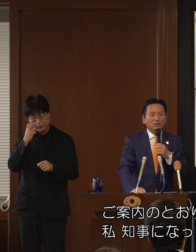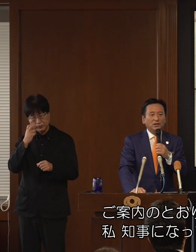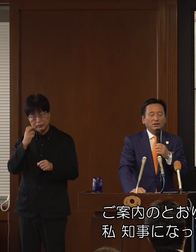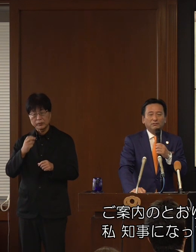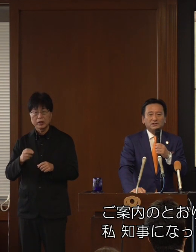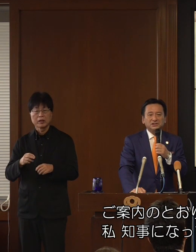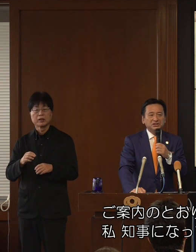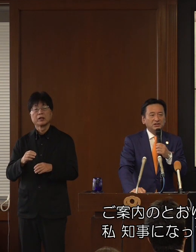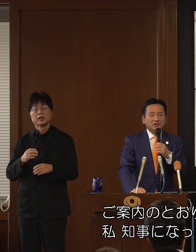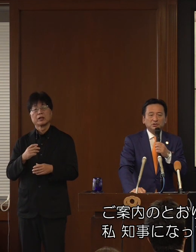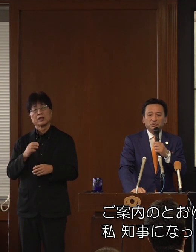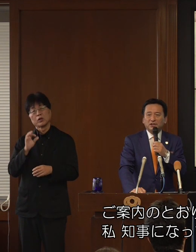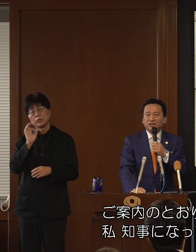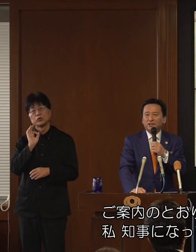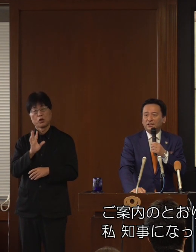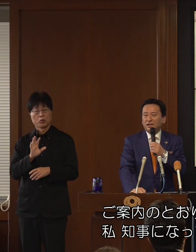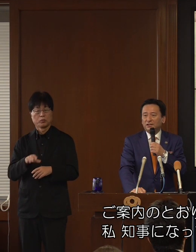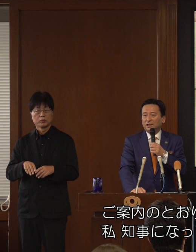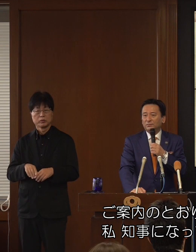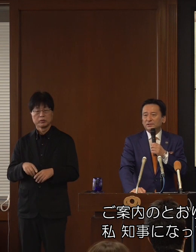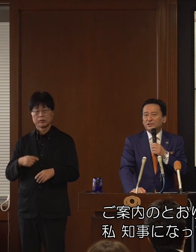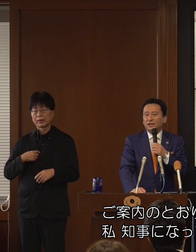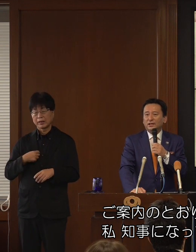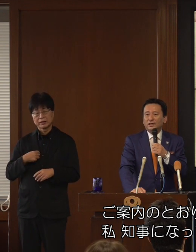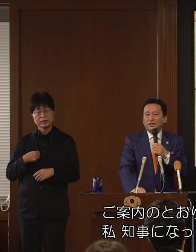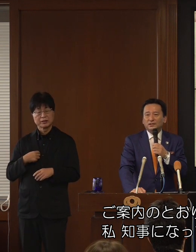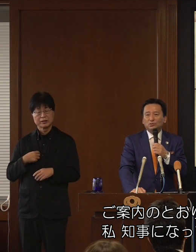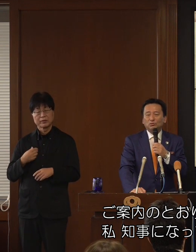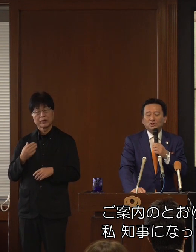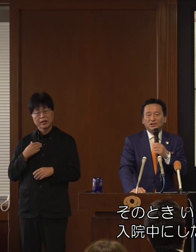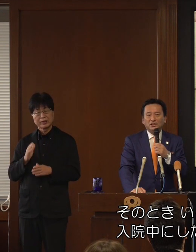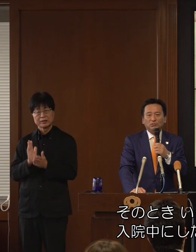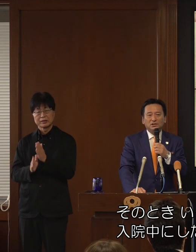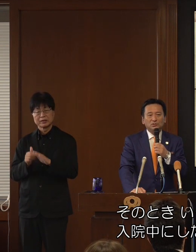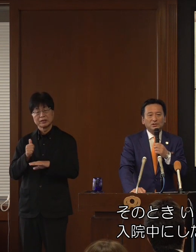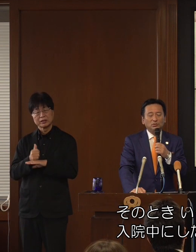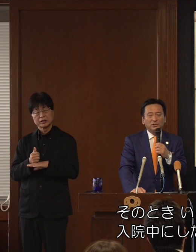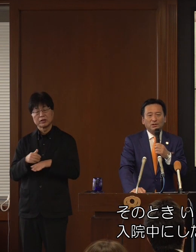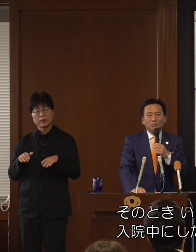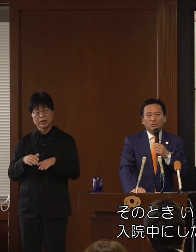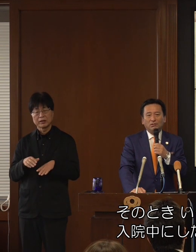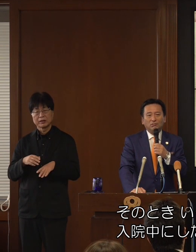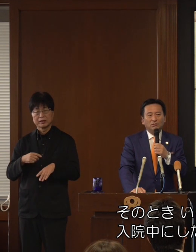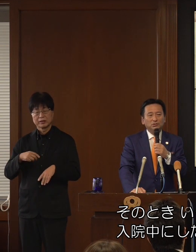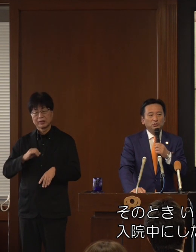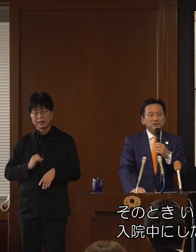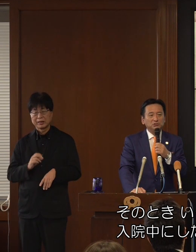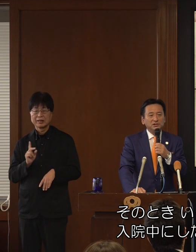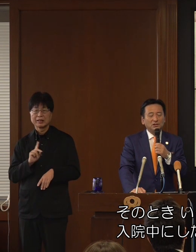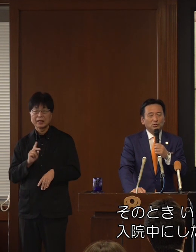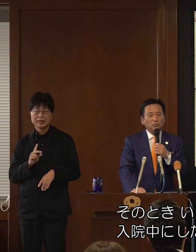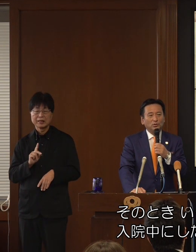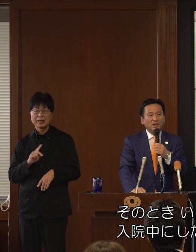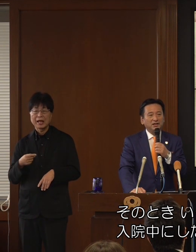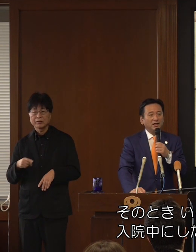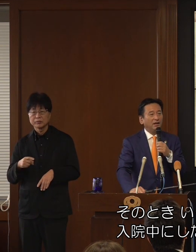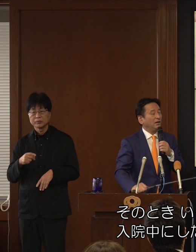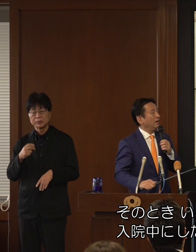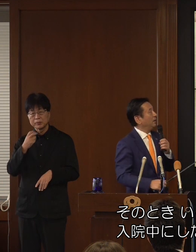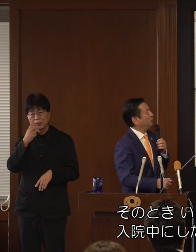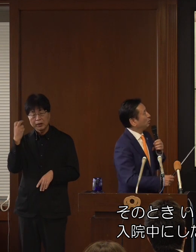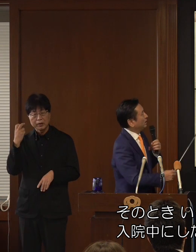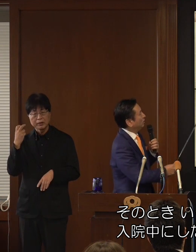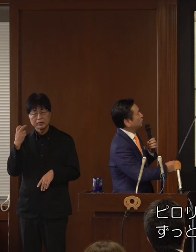あ、ご案内通り、私知事になってすぐに胃がんになりまして、その時いろんな人たちと意見交換を入院中にしたことも契